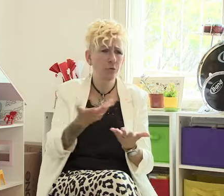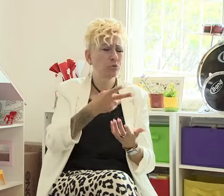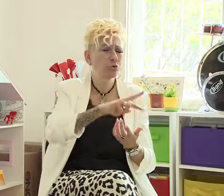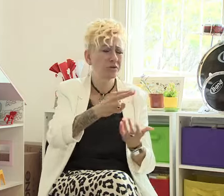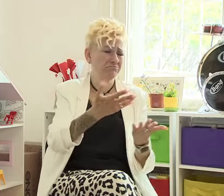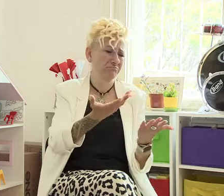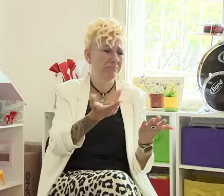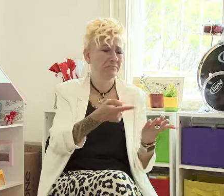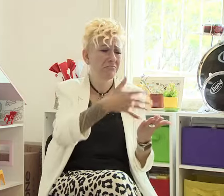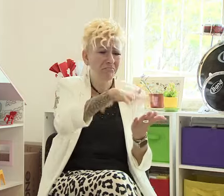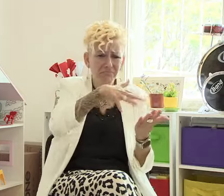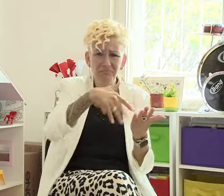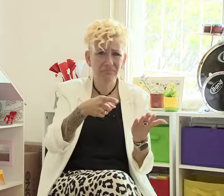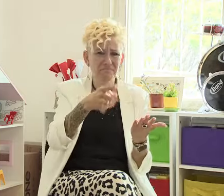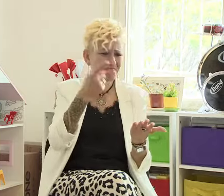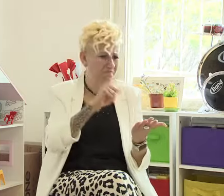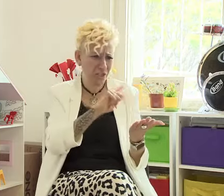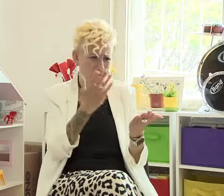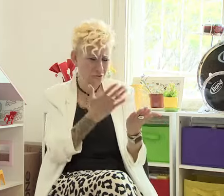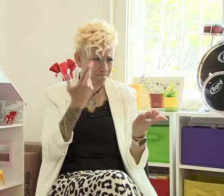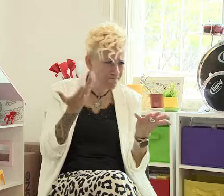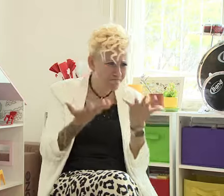И аз им давам тази възможност.